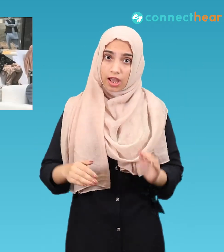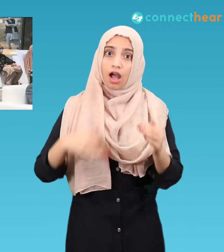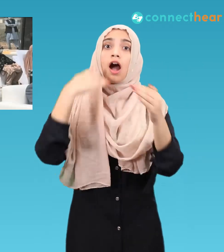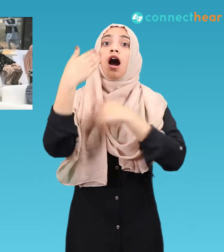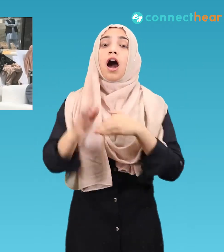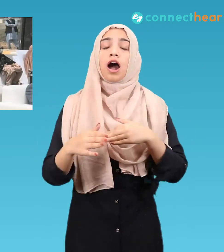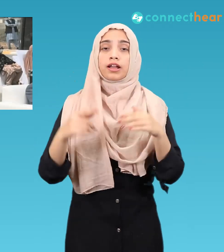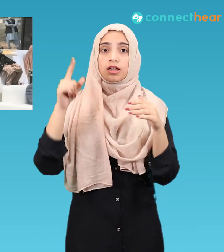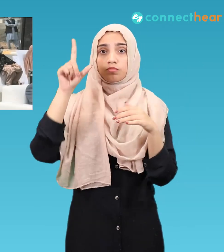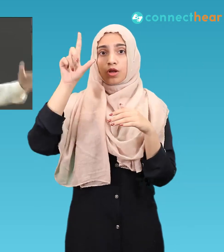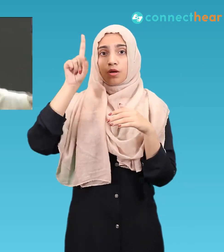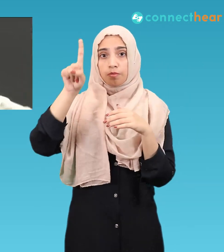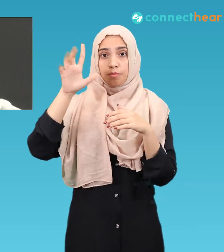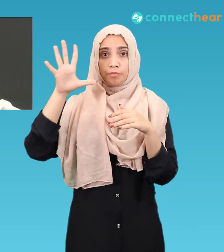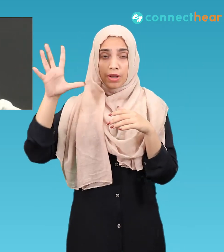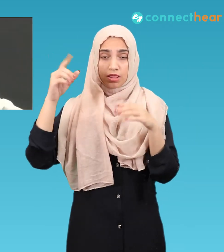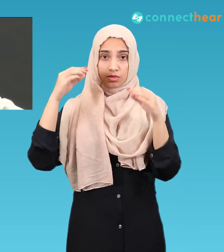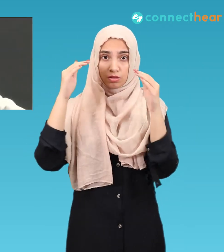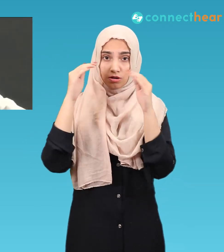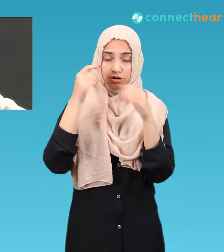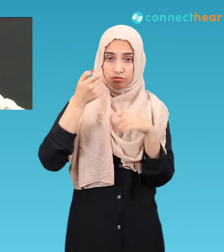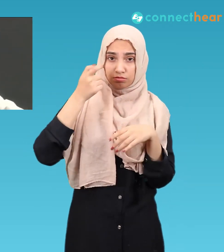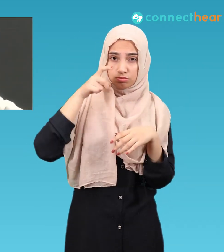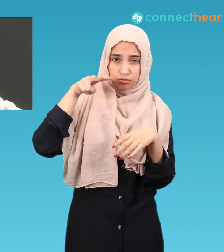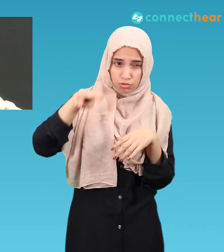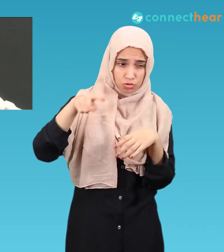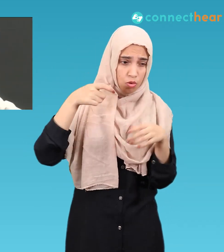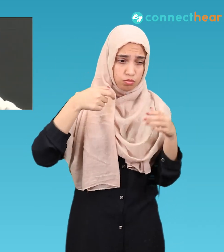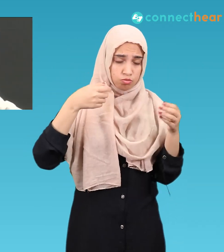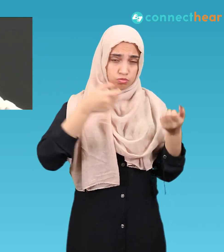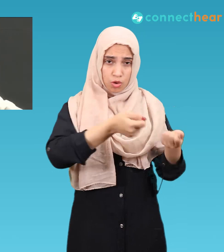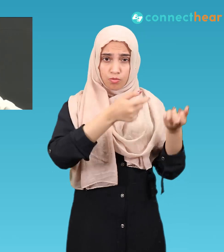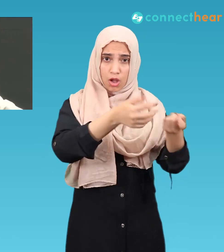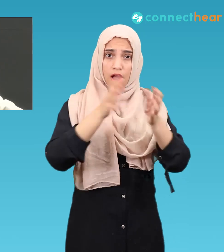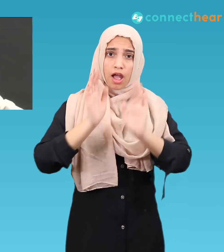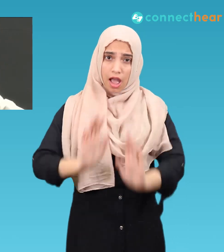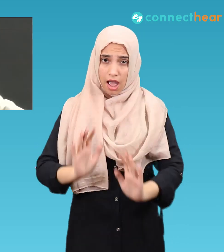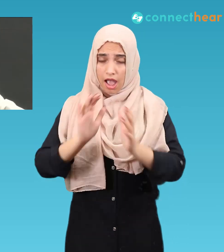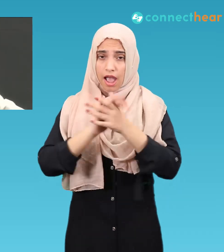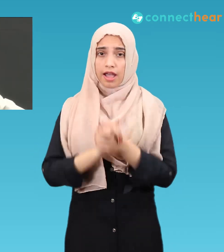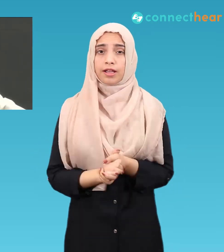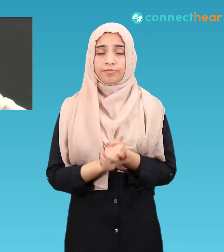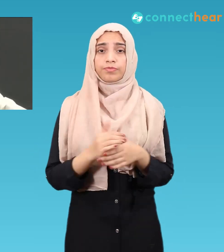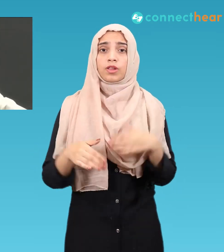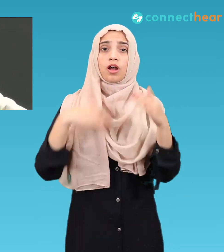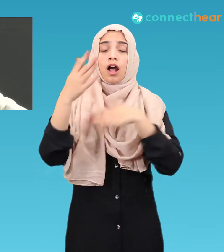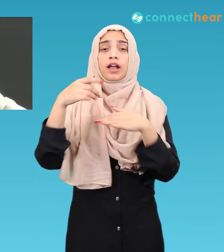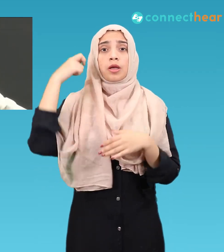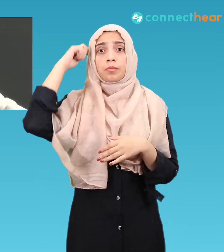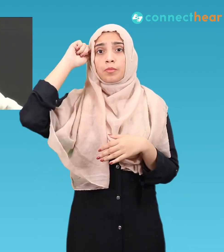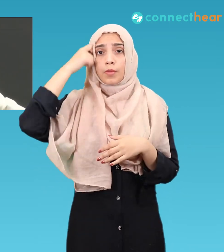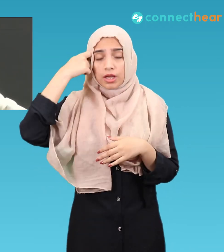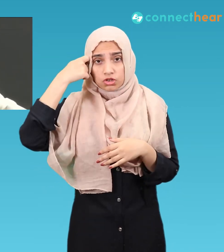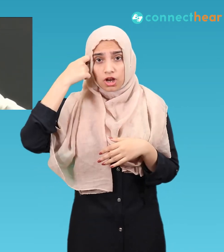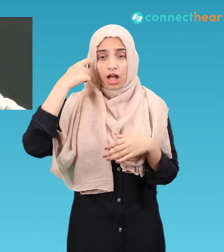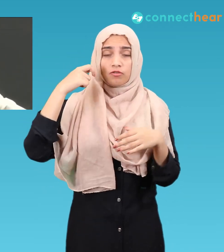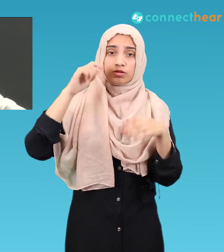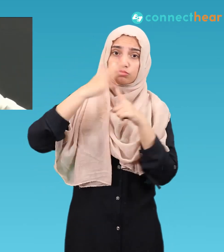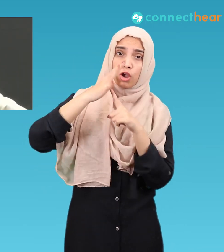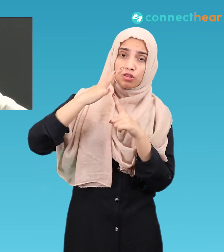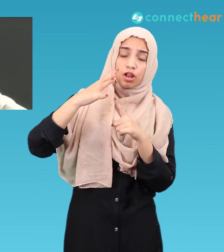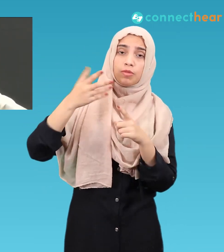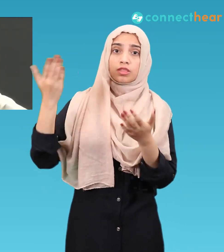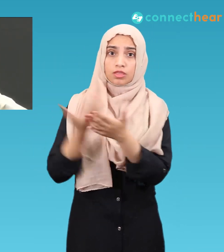ہم پورا آپ کے سامنے جنرل حیدر آپ کو بتانا چاہیے کہ اب کدھر ہمارے سارے پاکستان میں نیا پاکستان